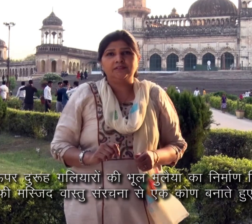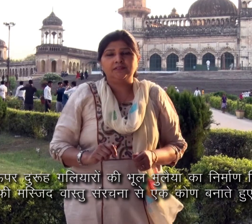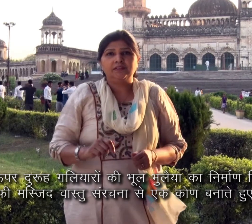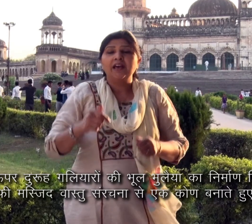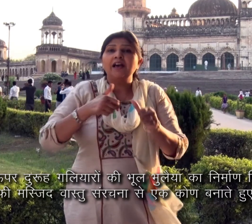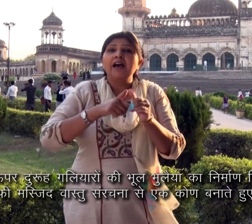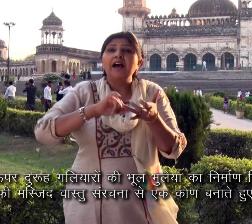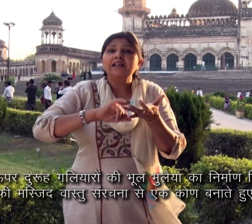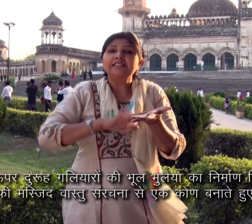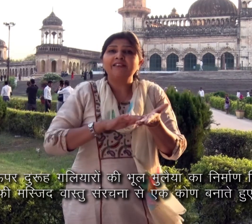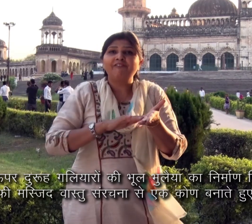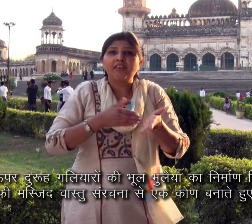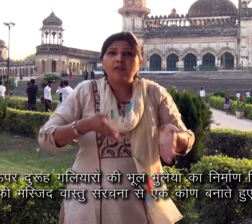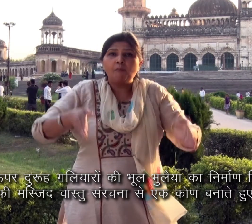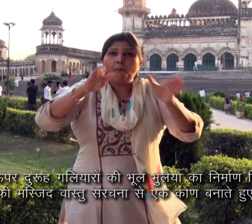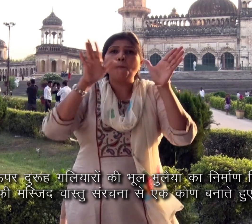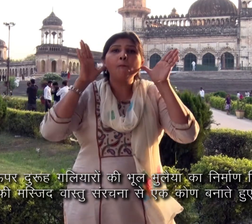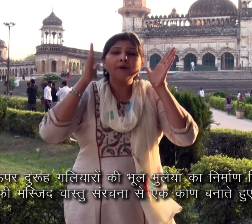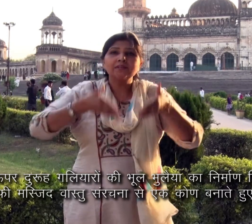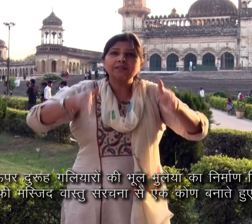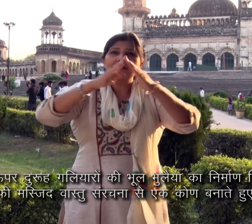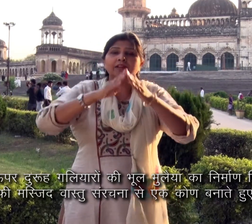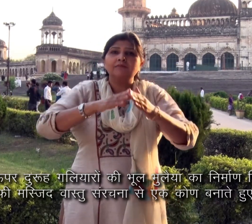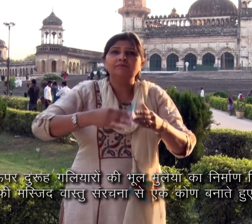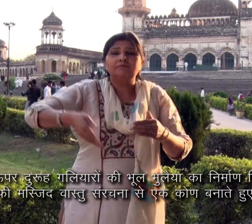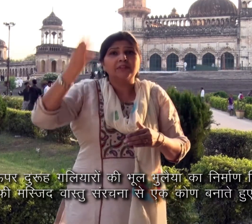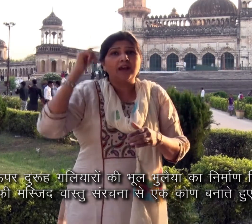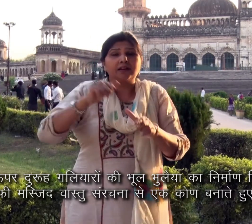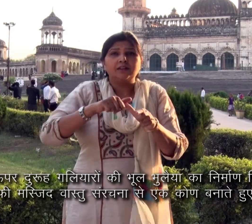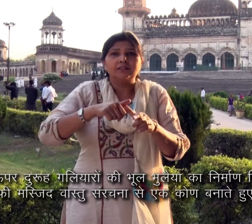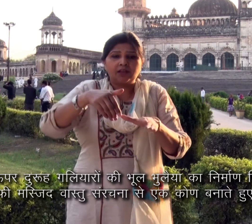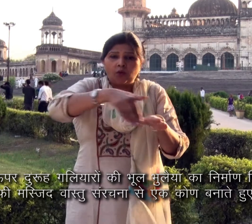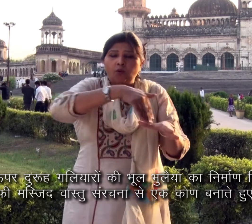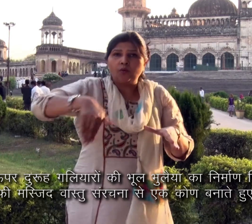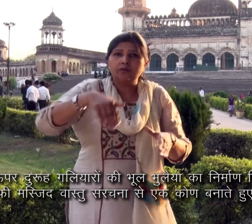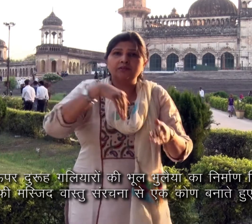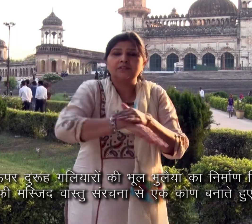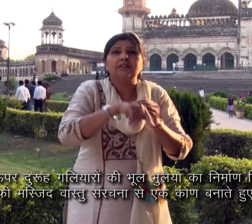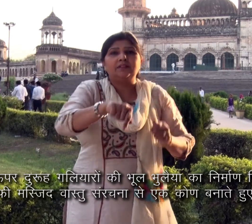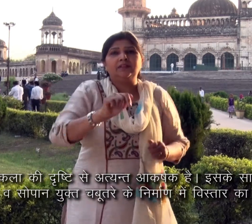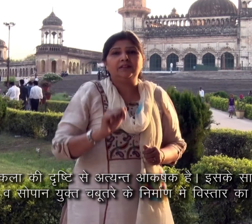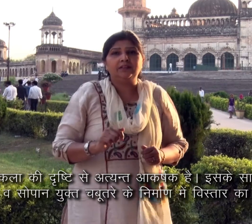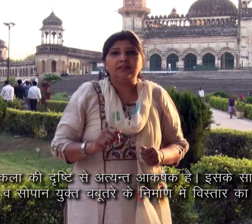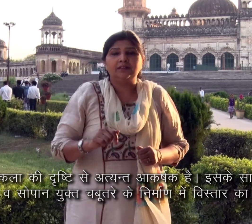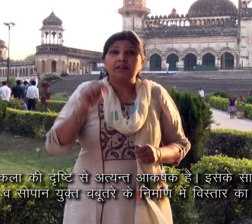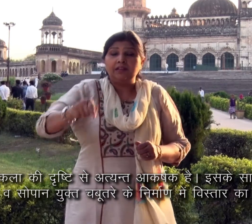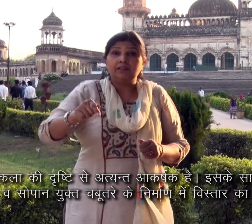आसिफी मस्जिद वास्तु संरचना से एक कोण बनाते हुए स्थित है तथा वास्तुकला की दृष्टि से